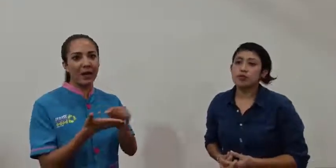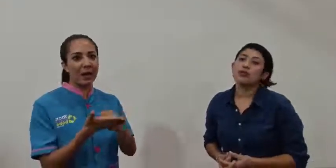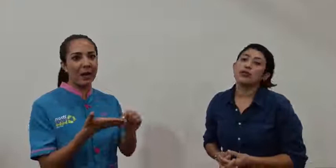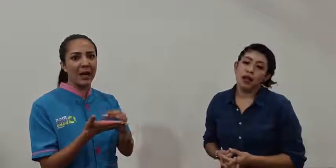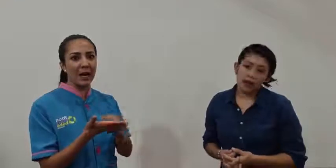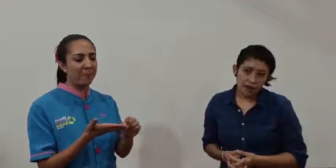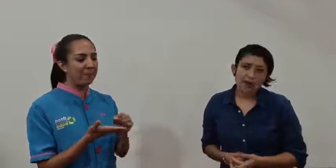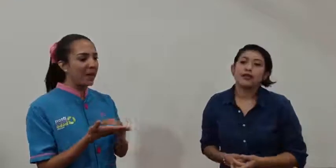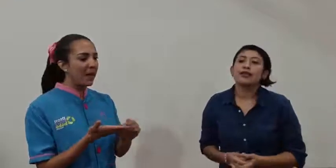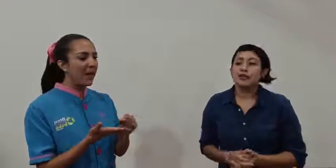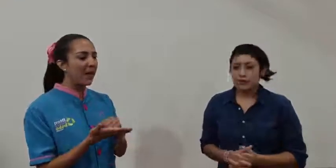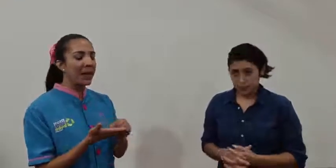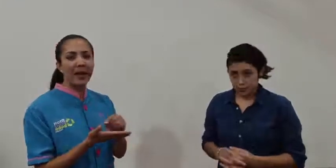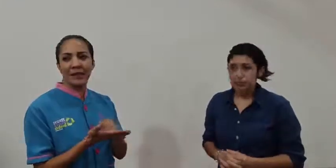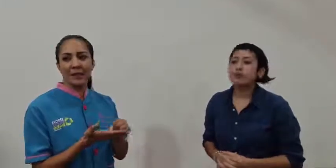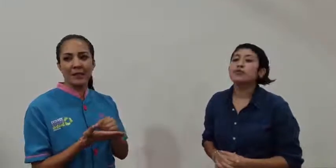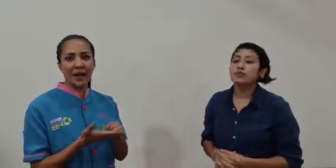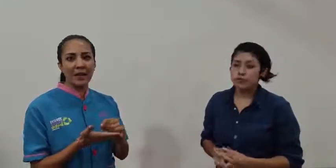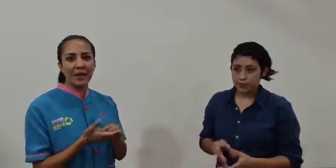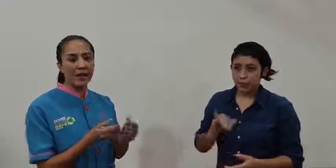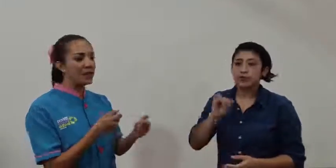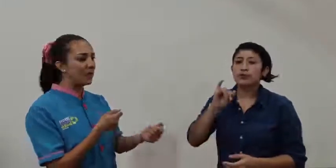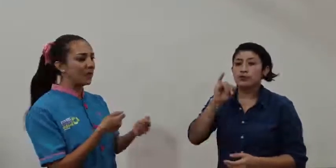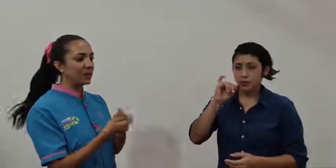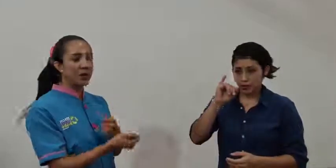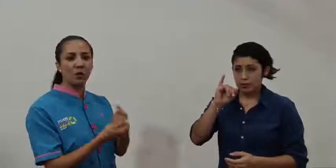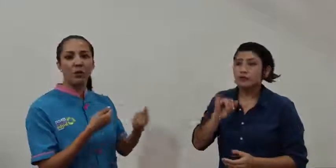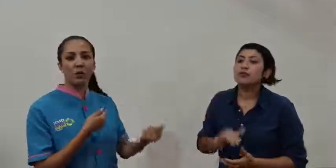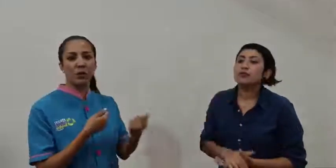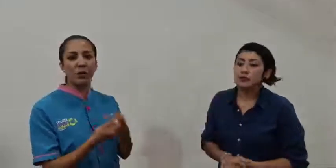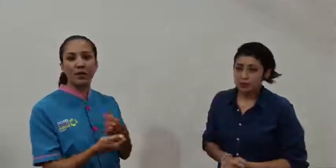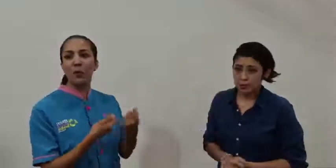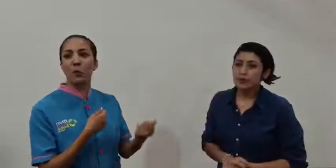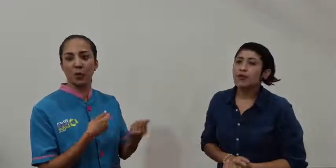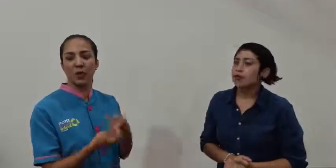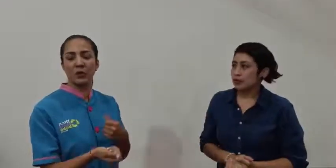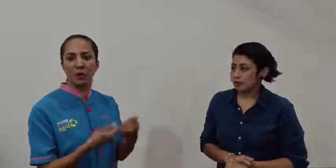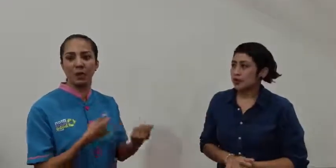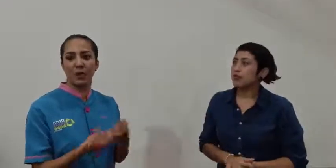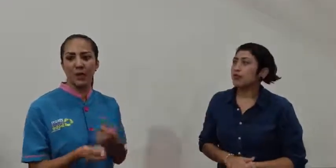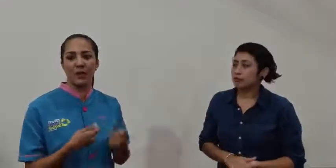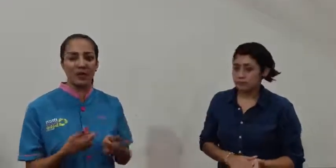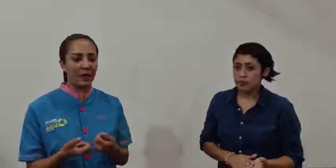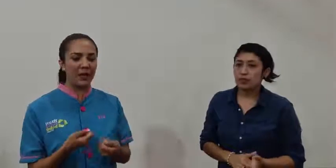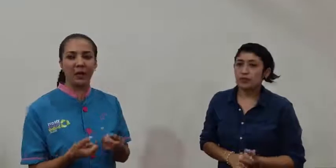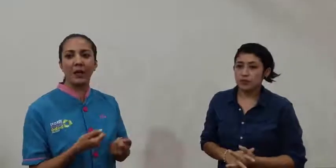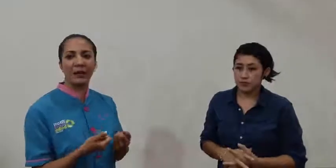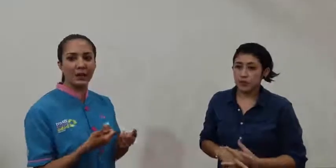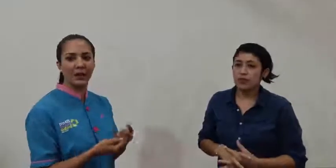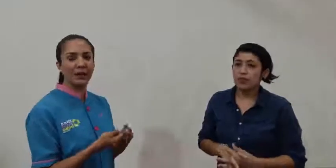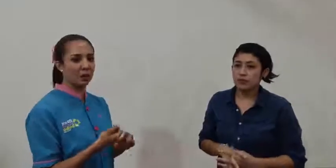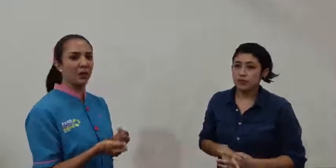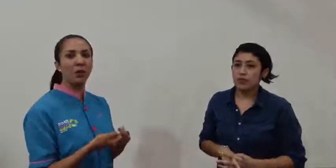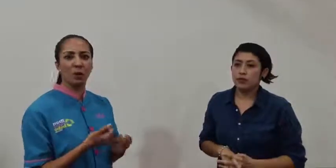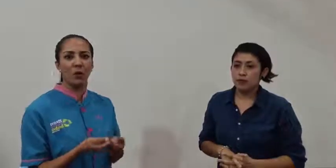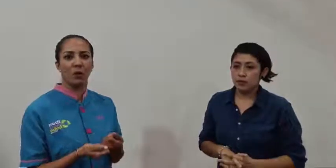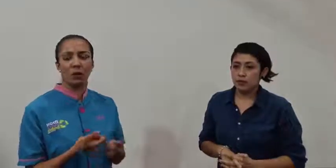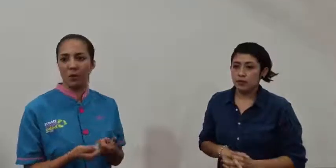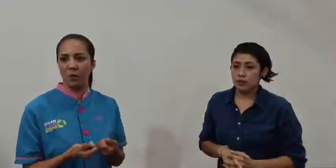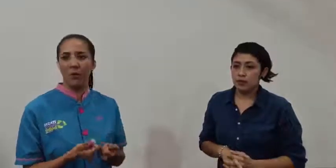empezar a textear ahí y estar con esa Sí. comunicación mediante este texto, ¿no?